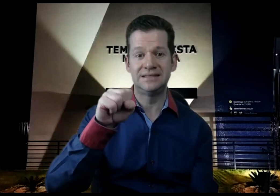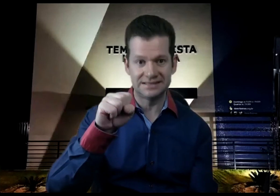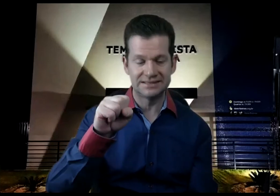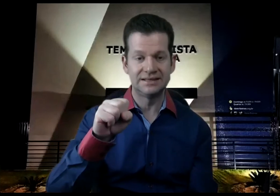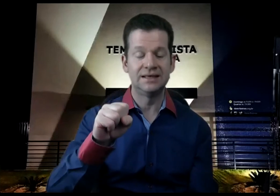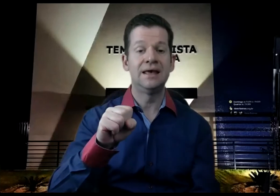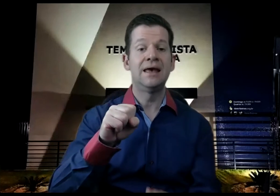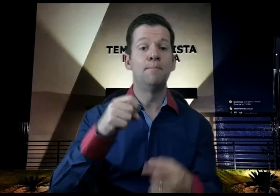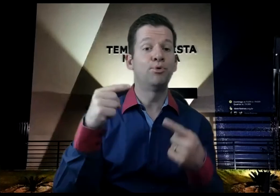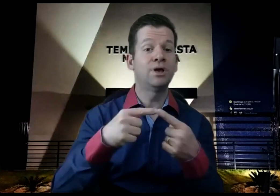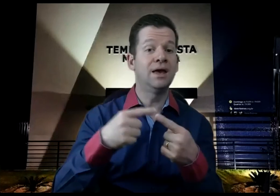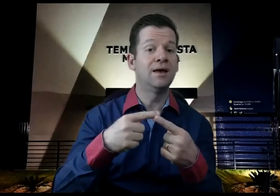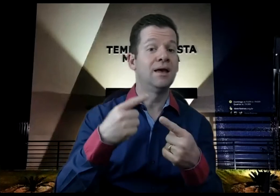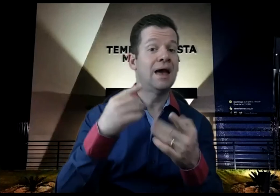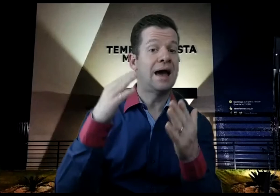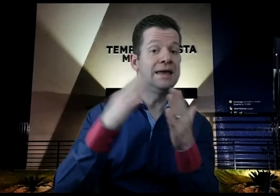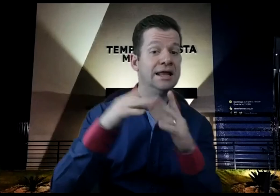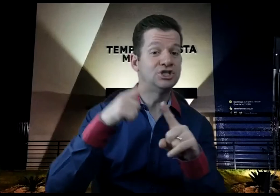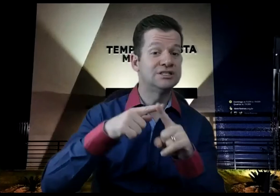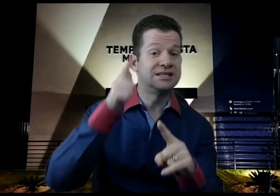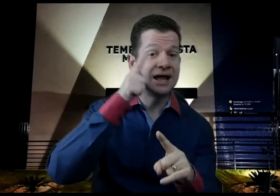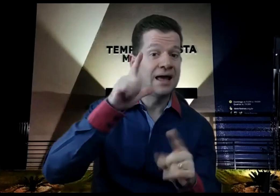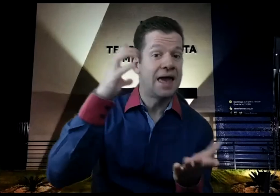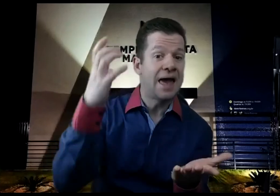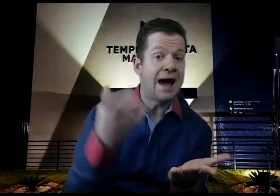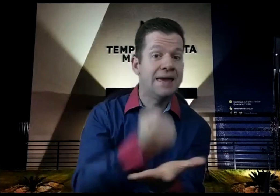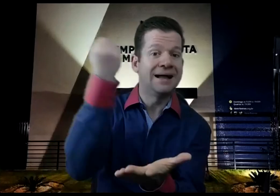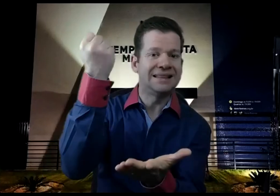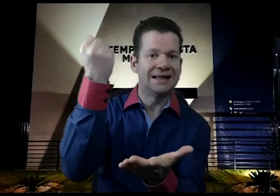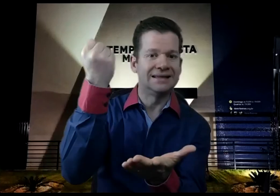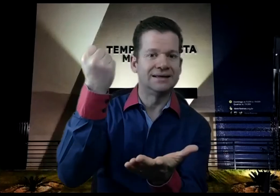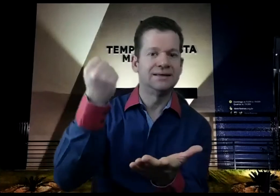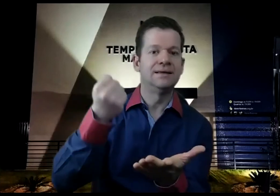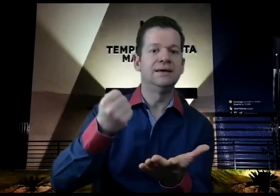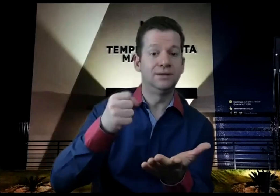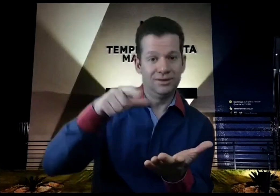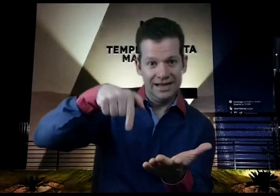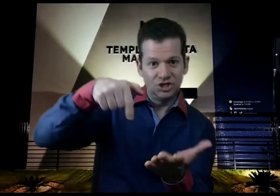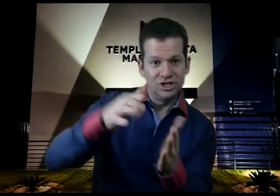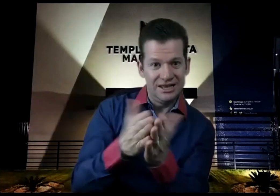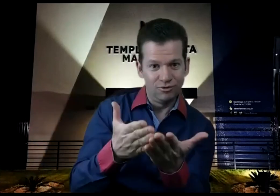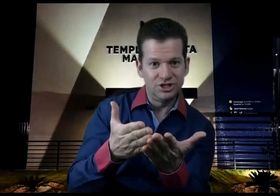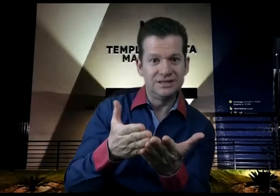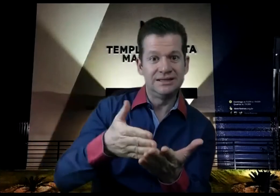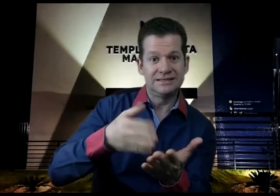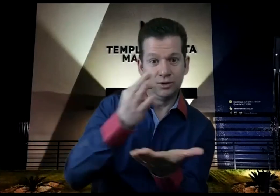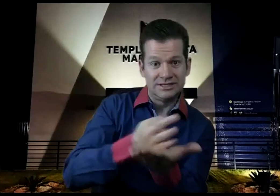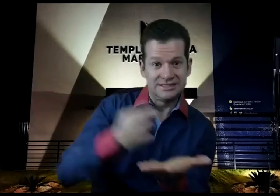Tessalonicenses. Por quê? A igreja será arrebatada. Então, neste livro de